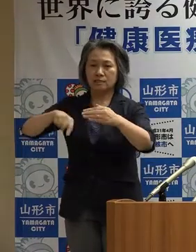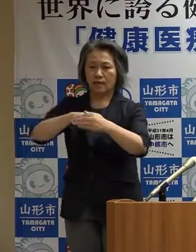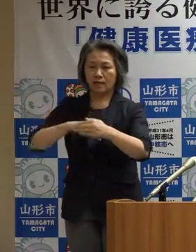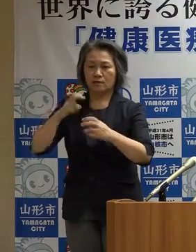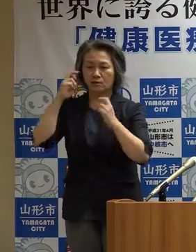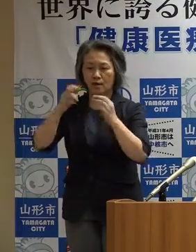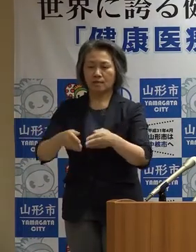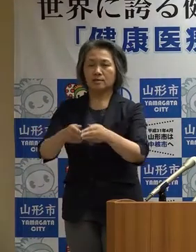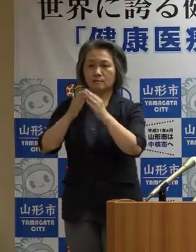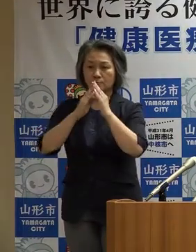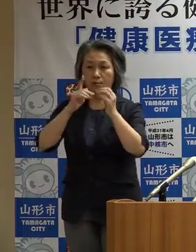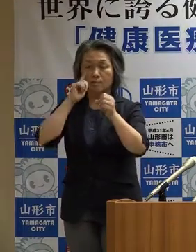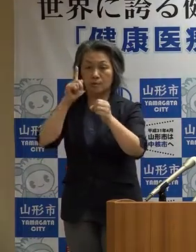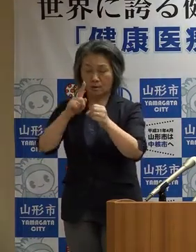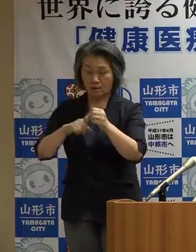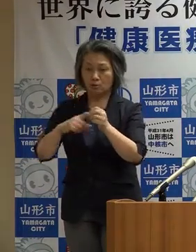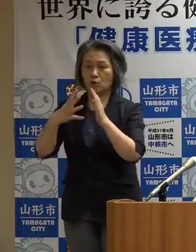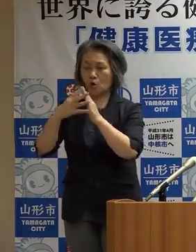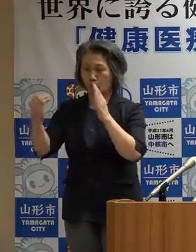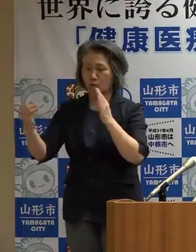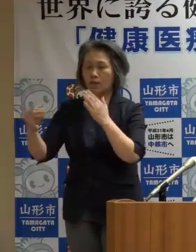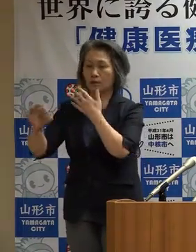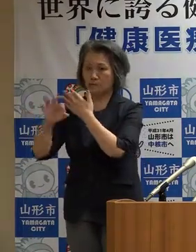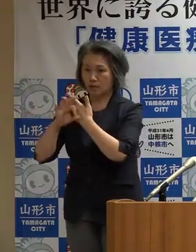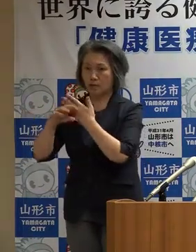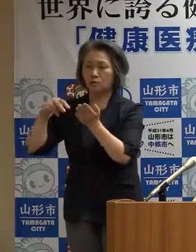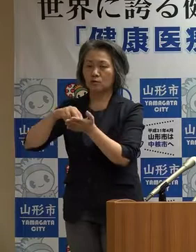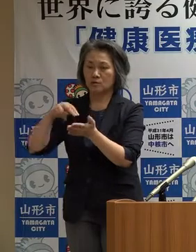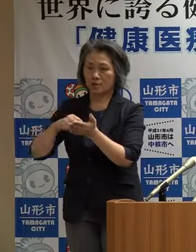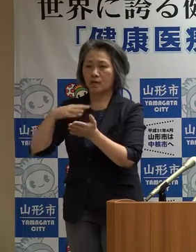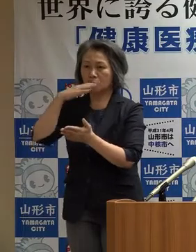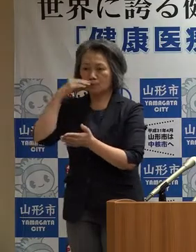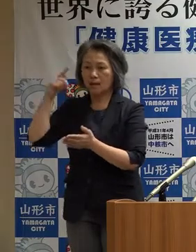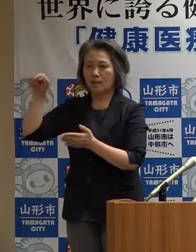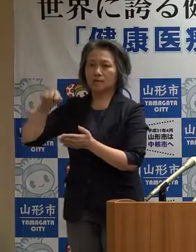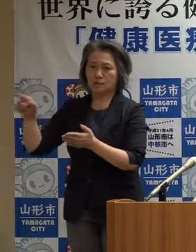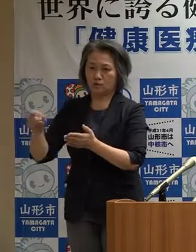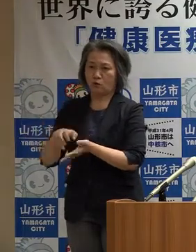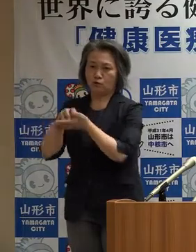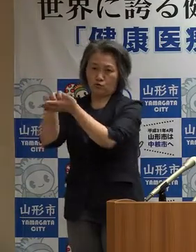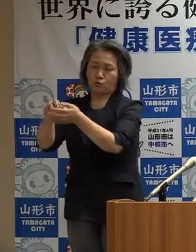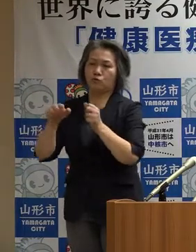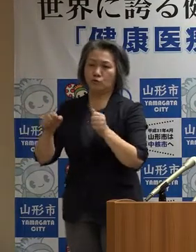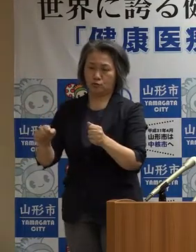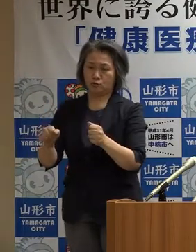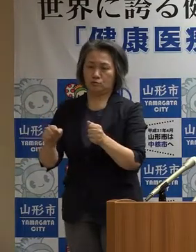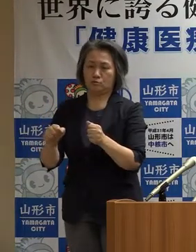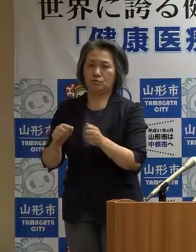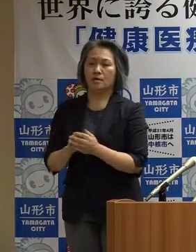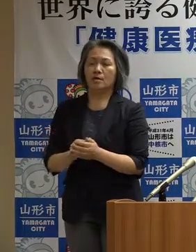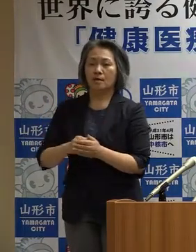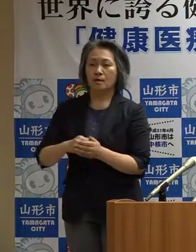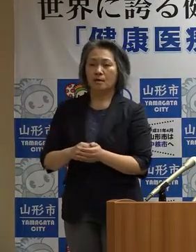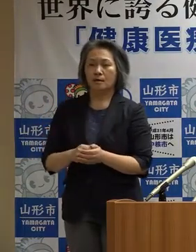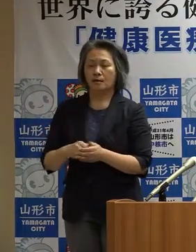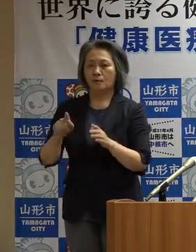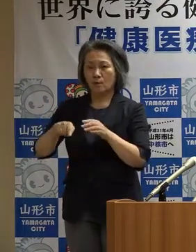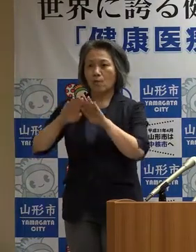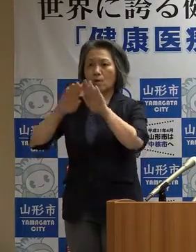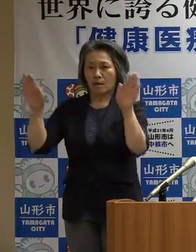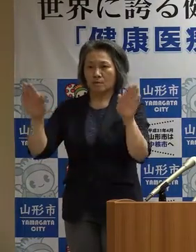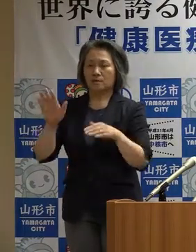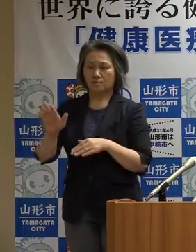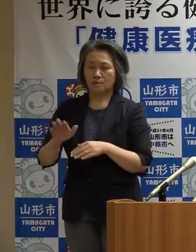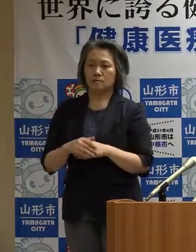を志す方のモデル事例として、優れた企業家を表彰する事業山形市創業アワード2018の開催にあた